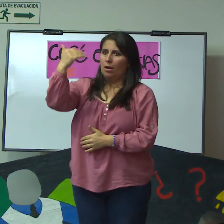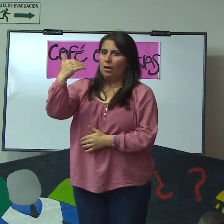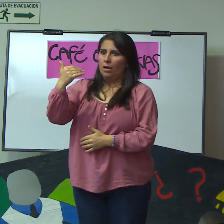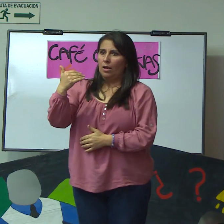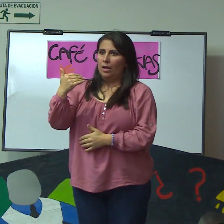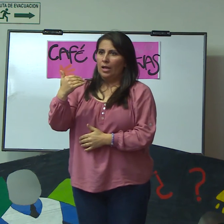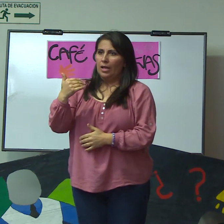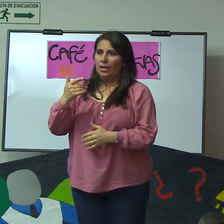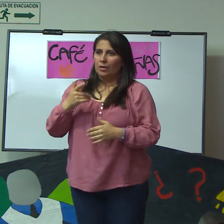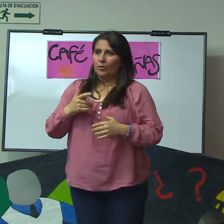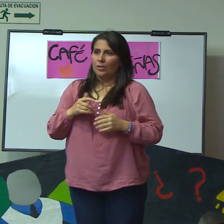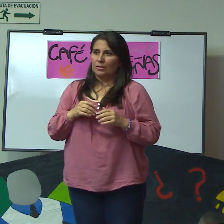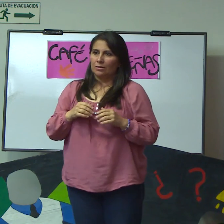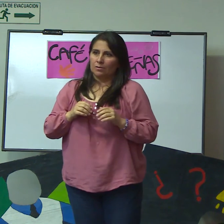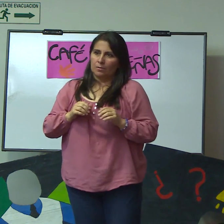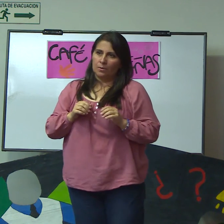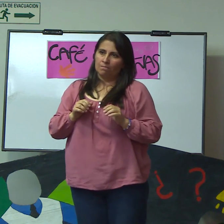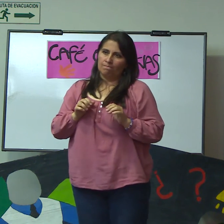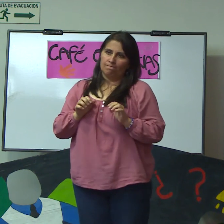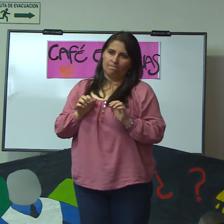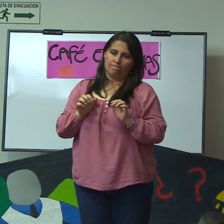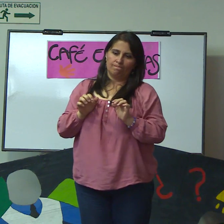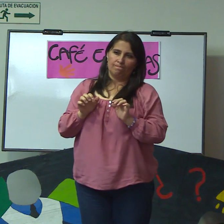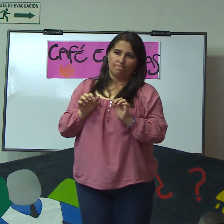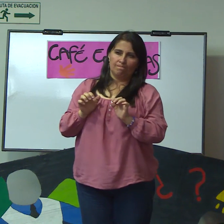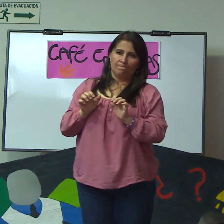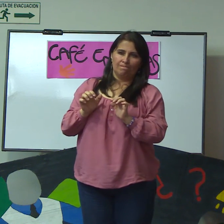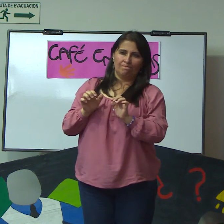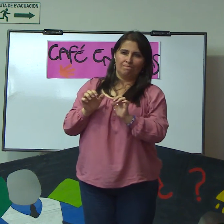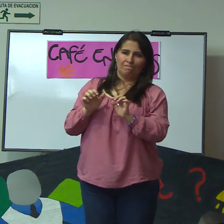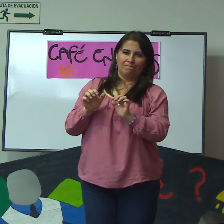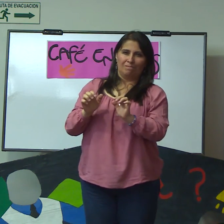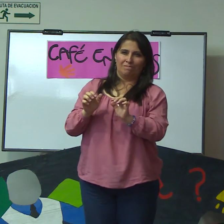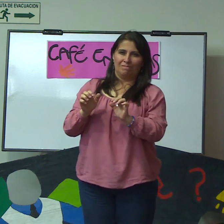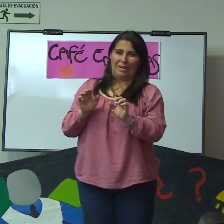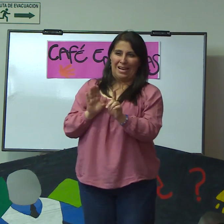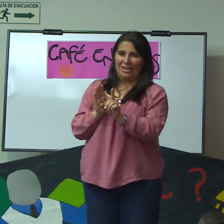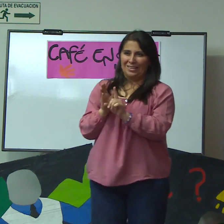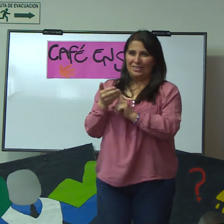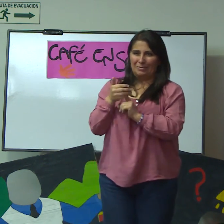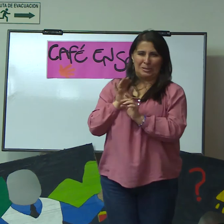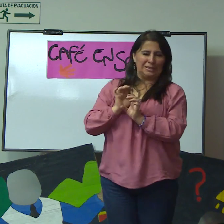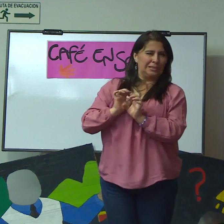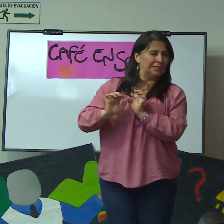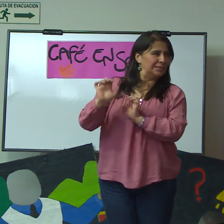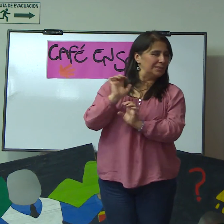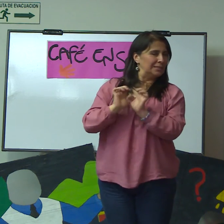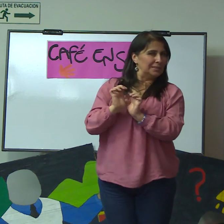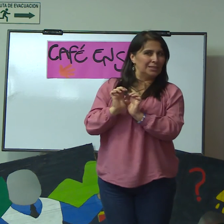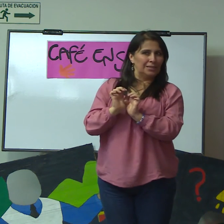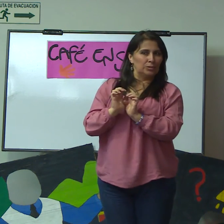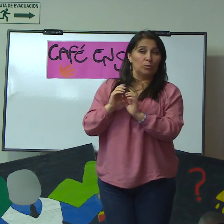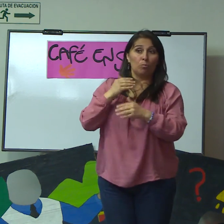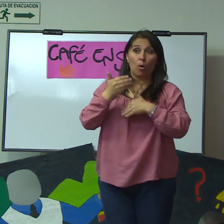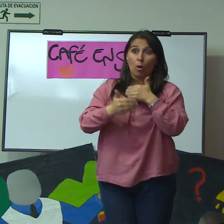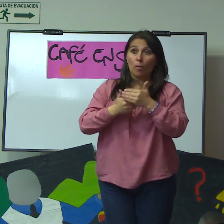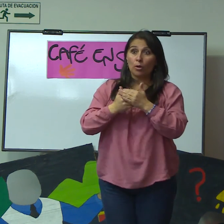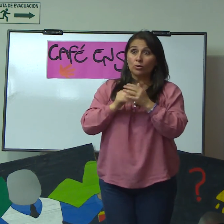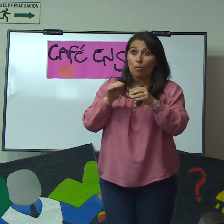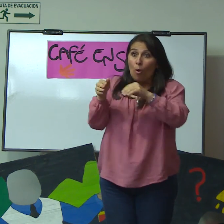coraza que hay, que construimos a nuestro alrededor para protegernos. Ustedes como estudiantes son muy libres, son